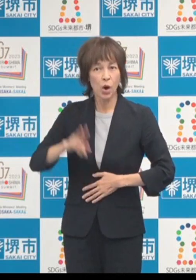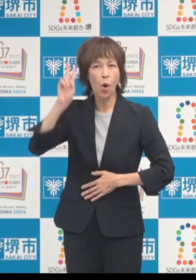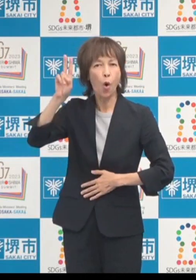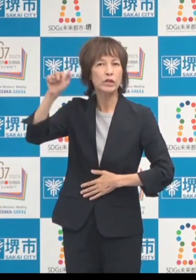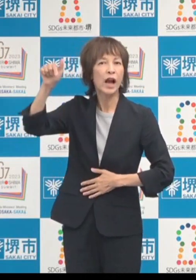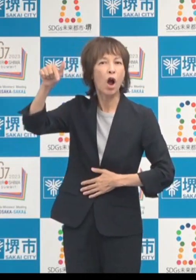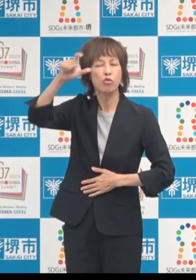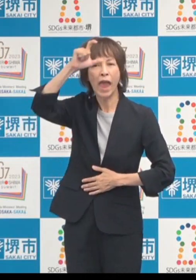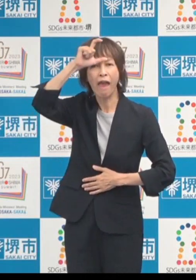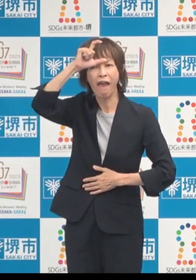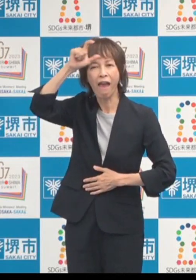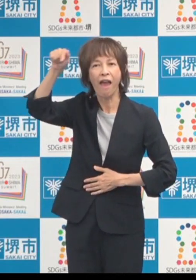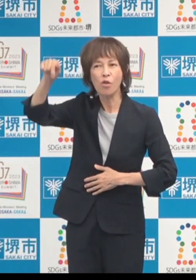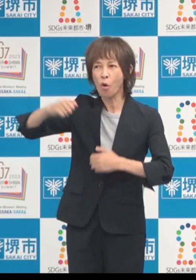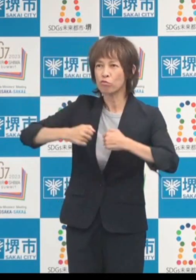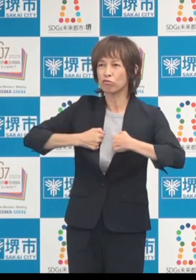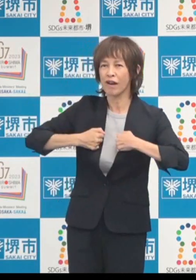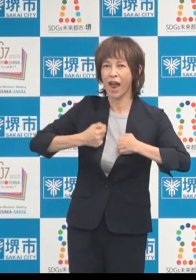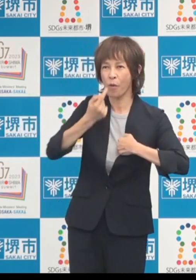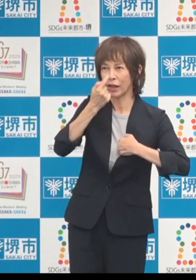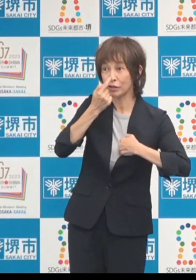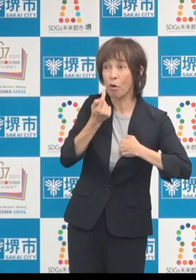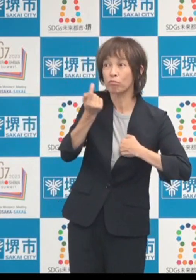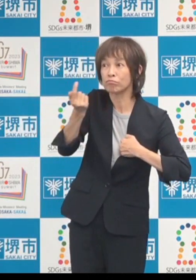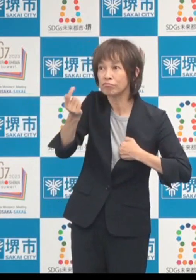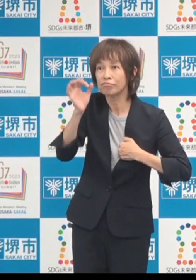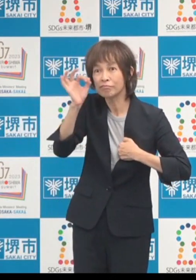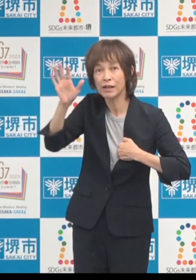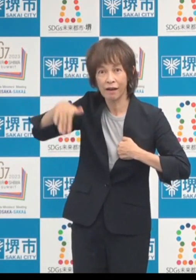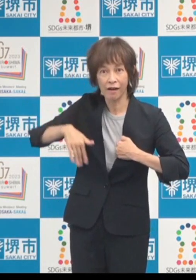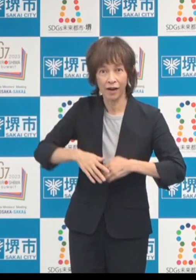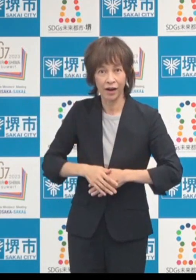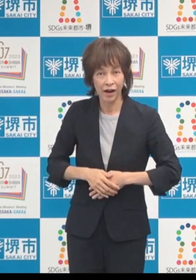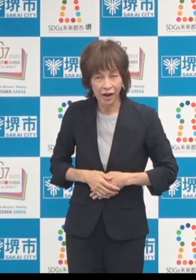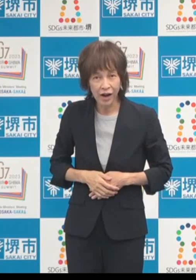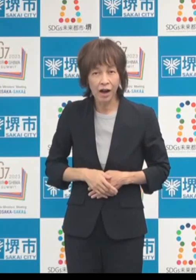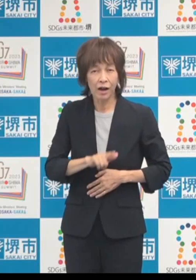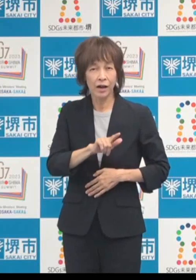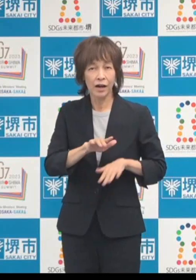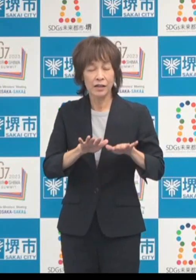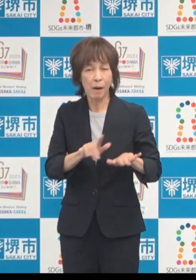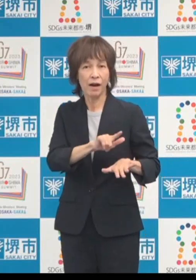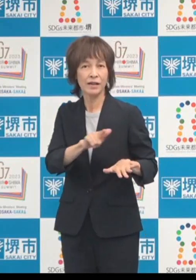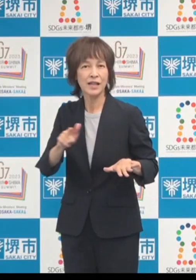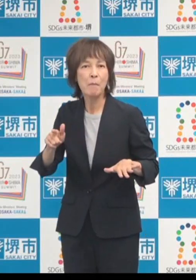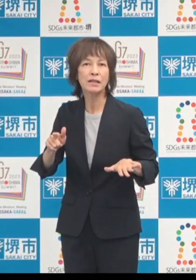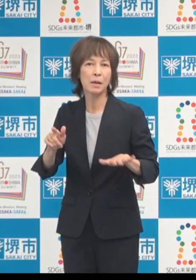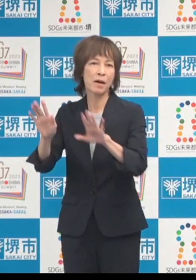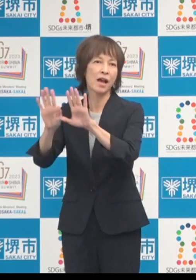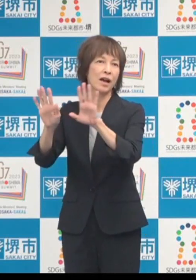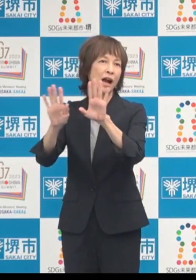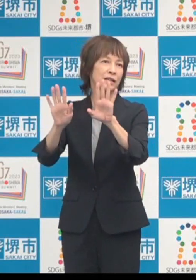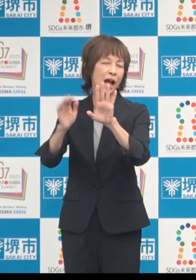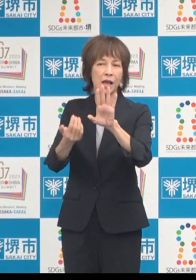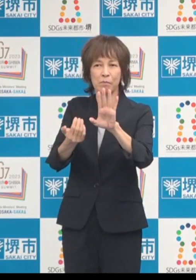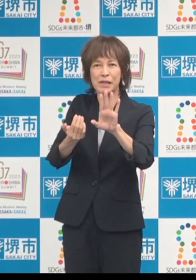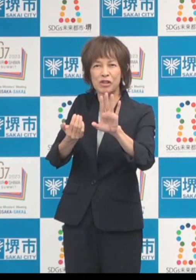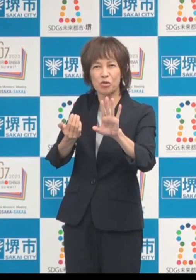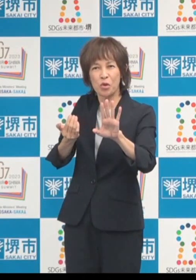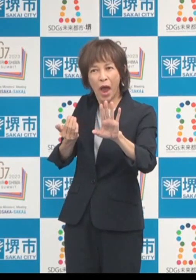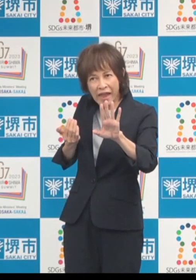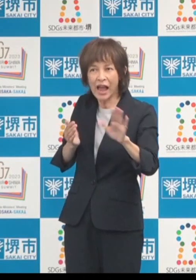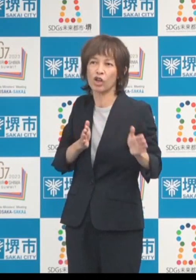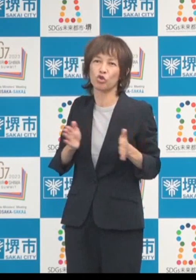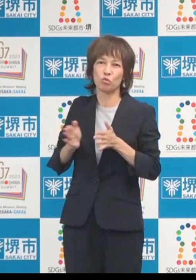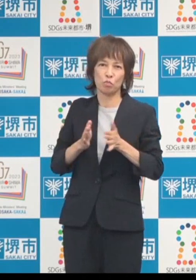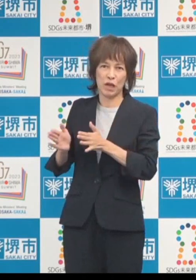府警の訓練も私も出席をしてまいりましたが、今さまざま開催を見据えた準備が進められ